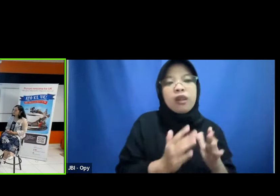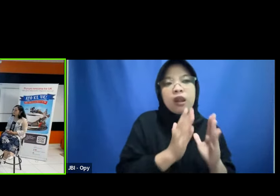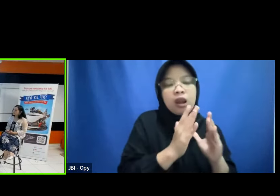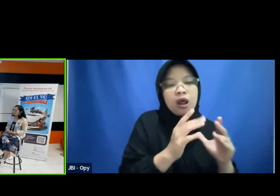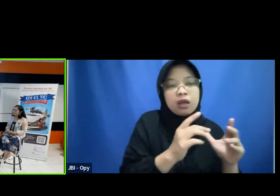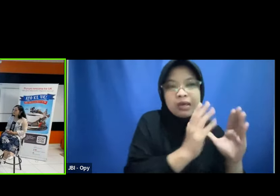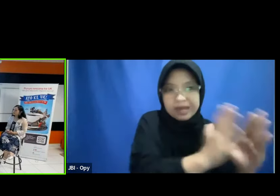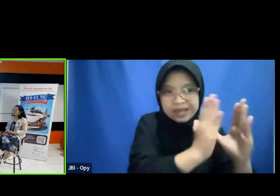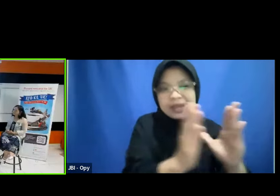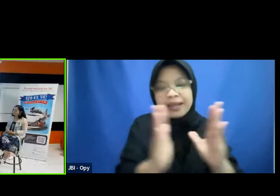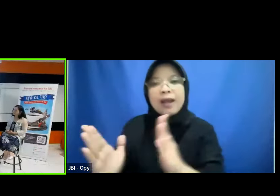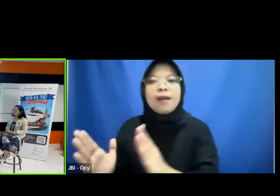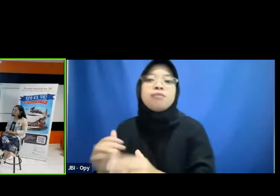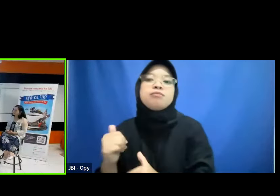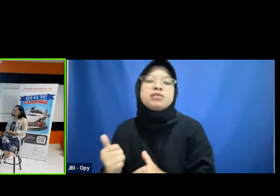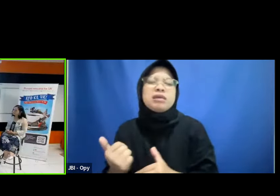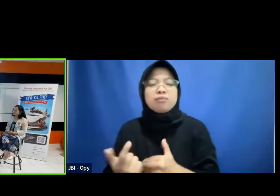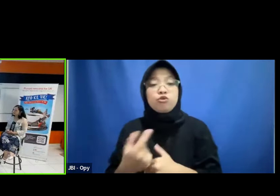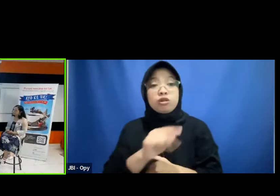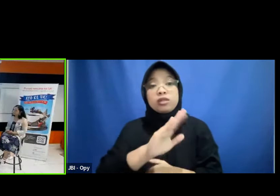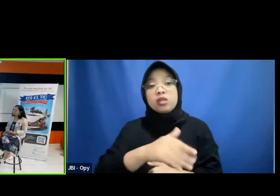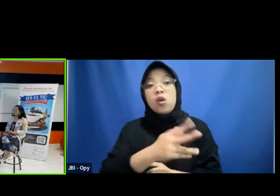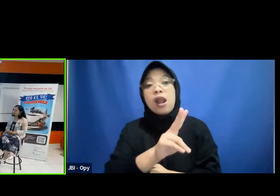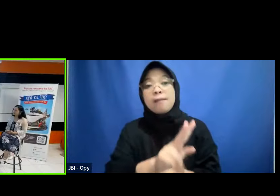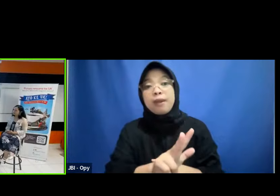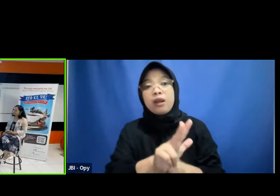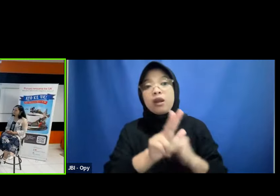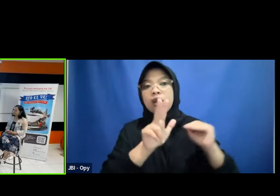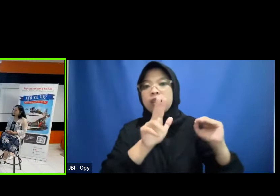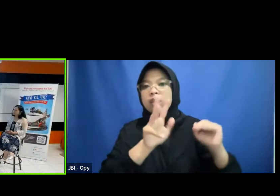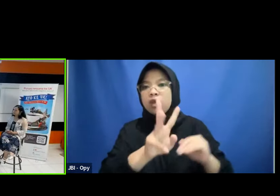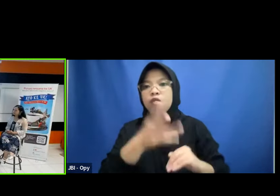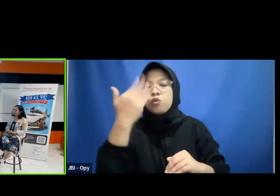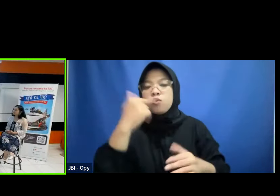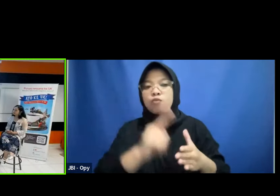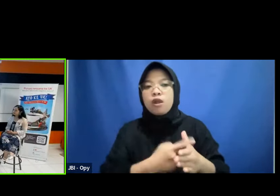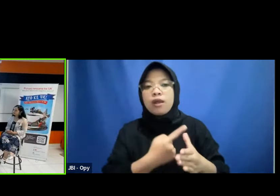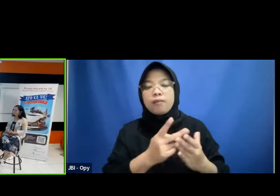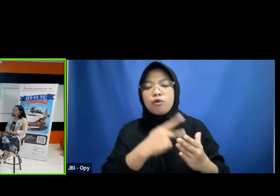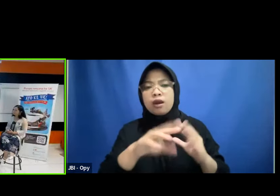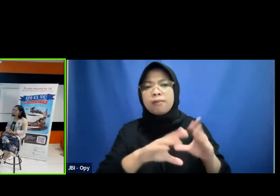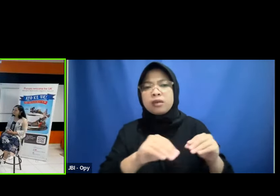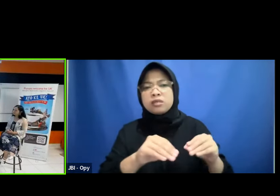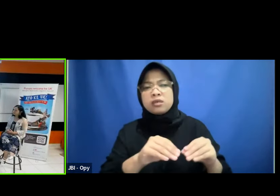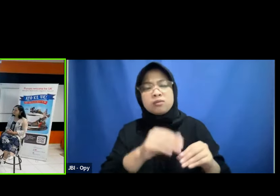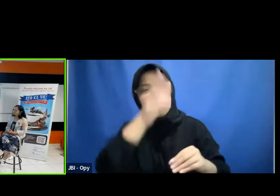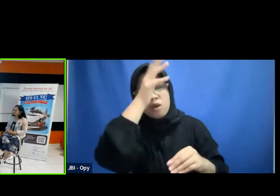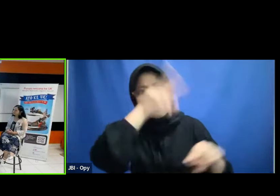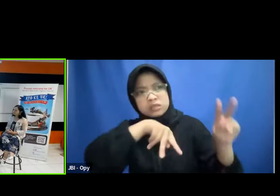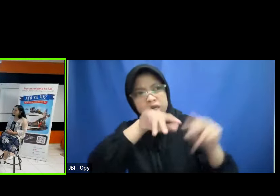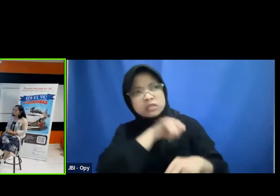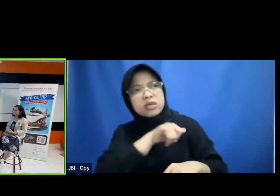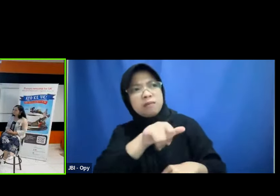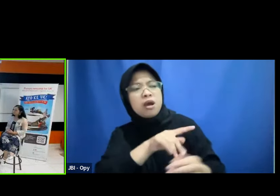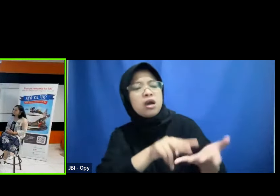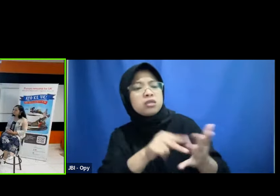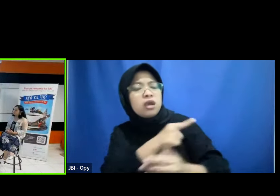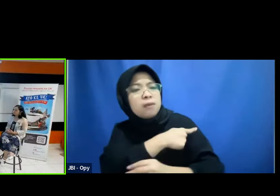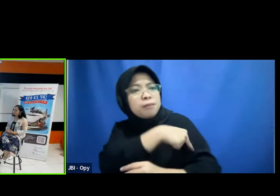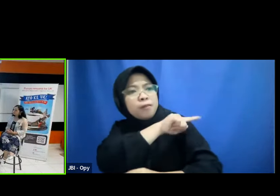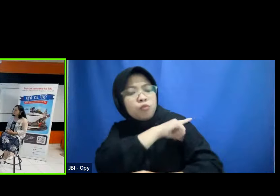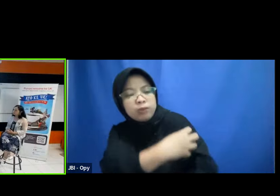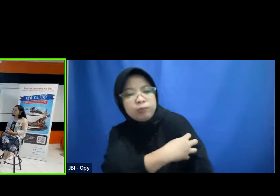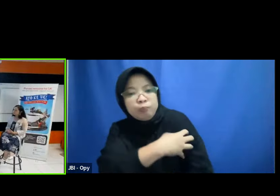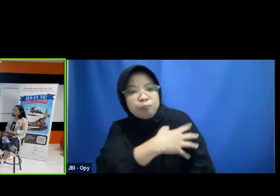dan benar dari tahun 3 kita selalu sama nih orang yang kita cari adalah orang yang berpotensi bukan